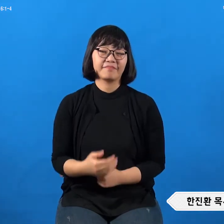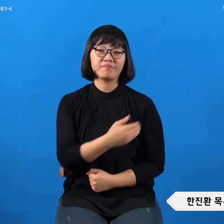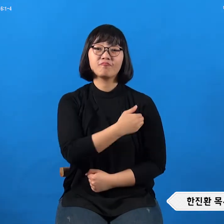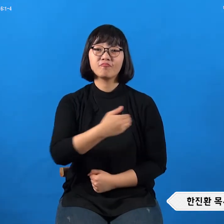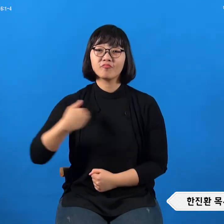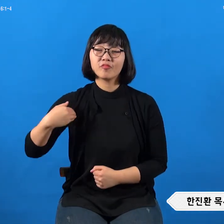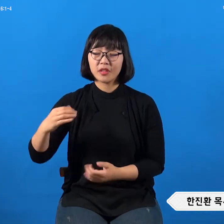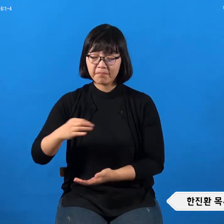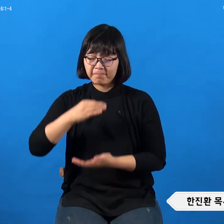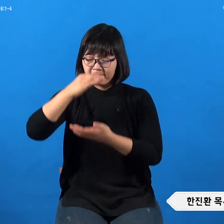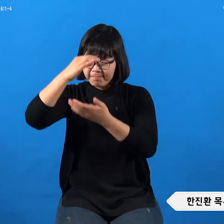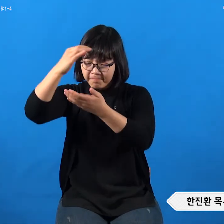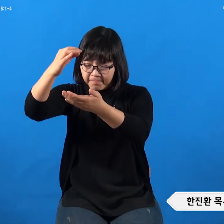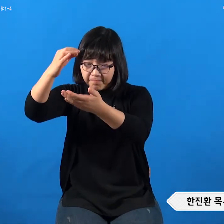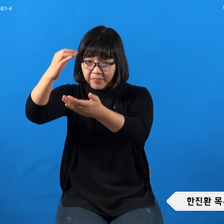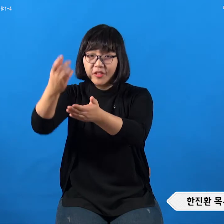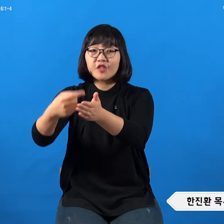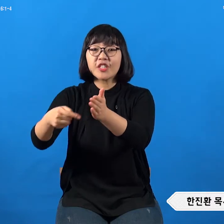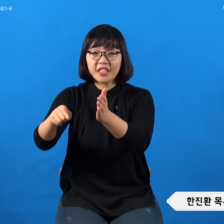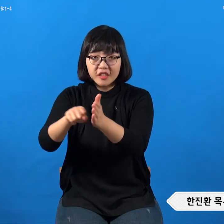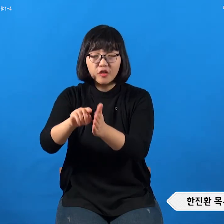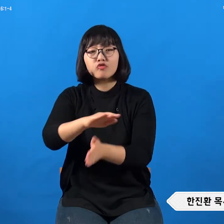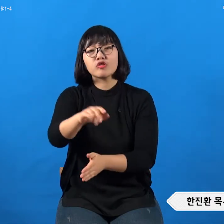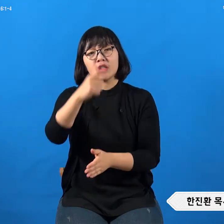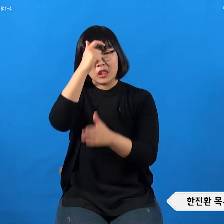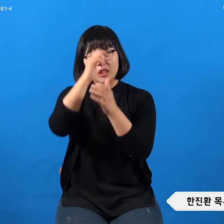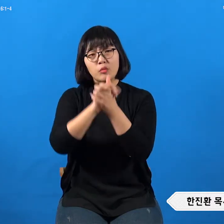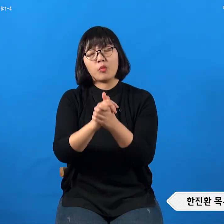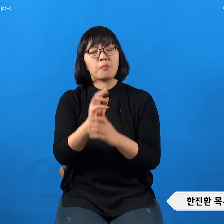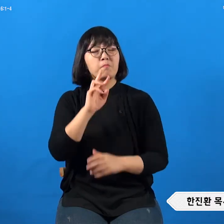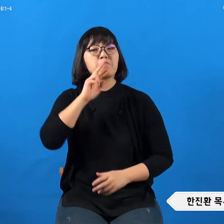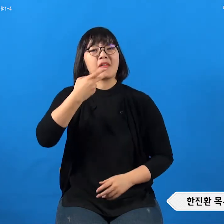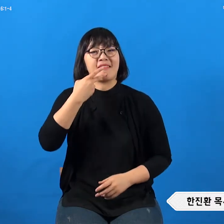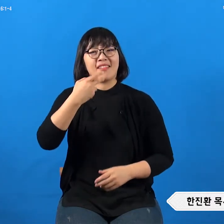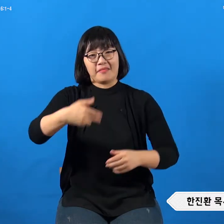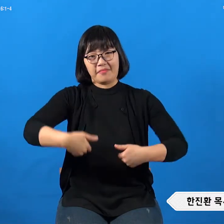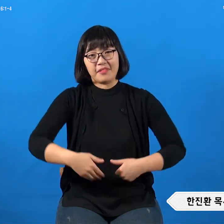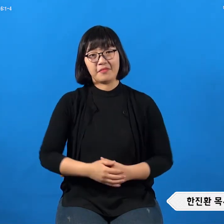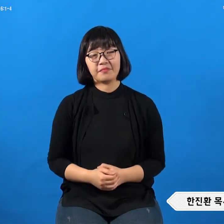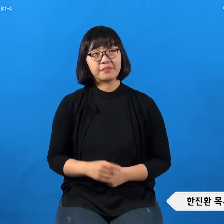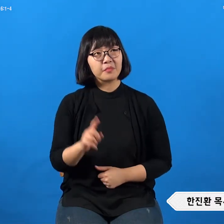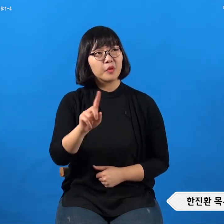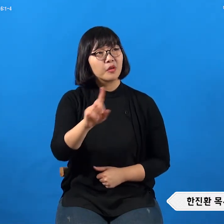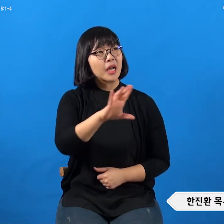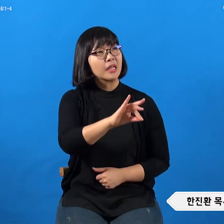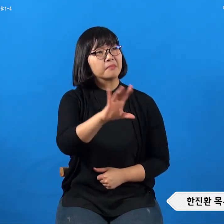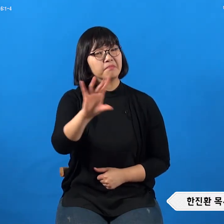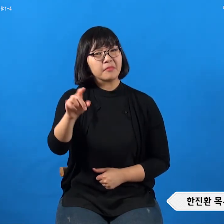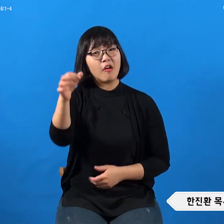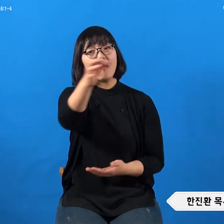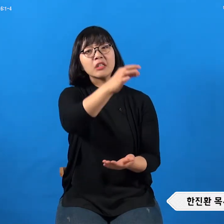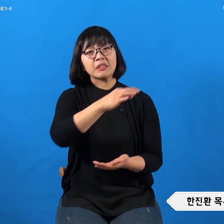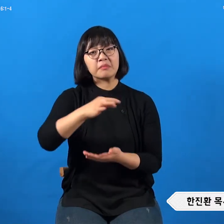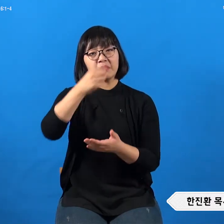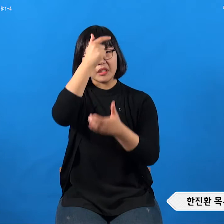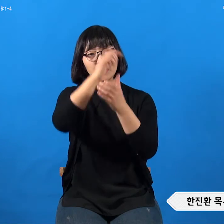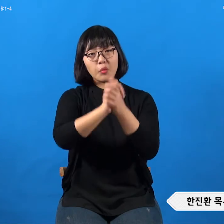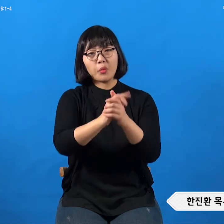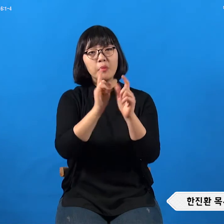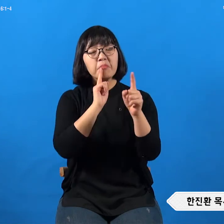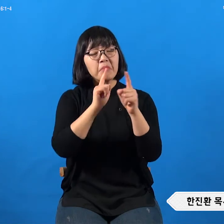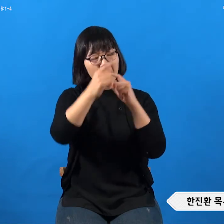풍성하게 바치려면 기도부터 바꿔야 됩니다. 흔히 헌금 기도하는 분들 보면 하나님 아버지 작은